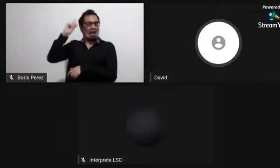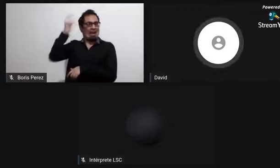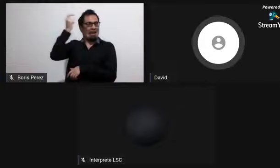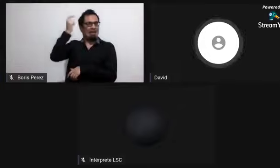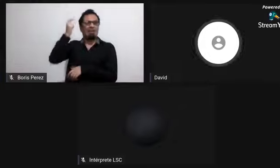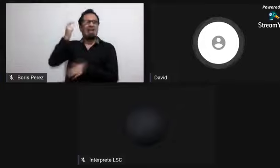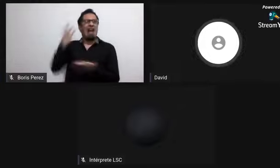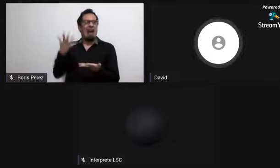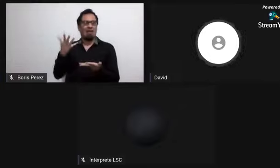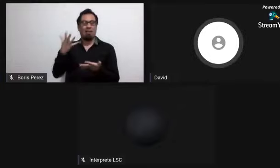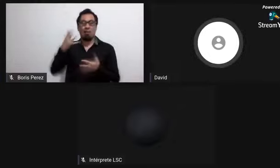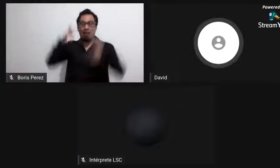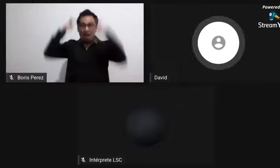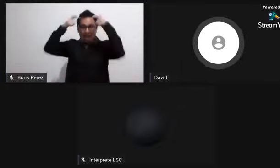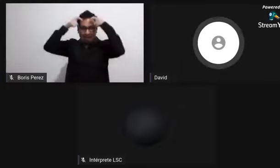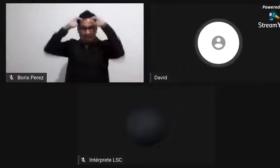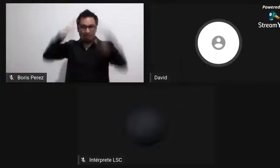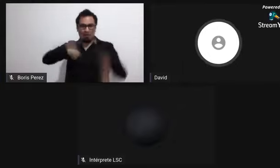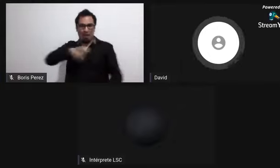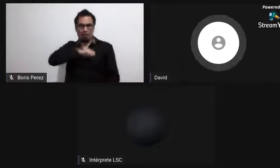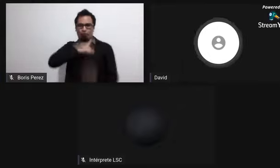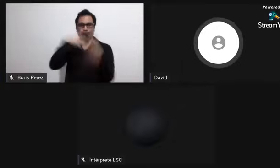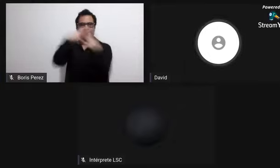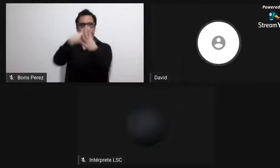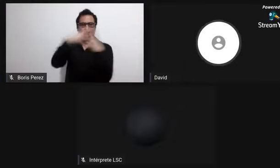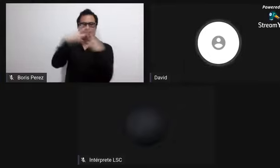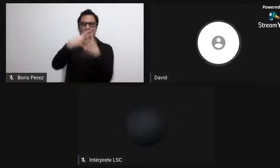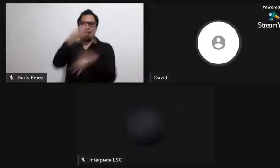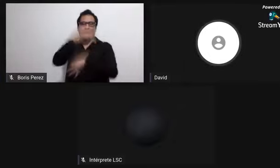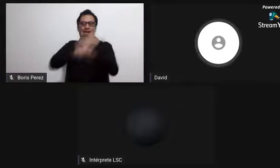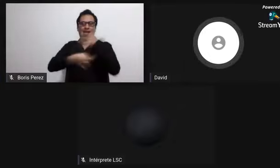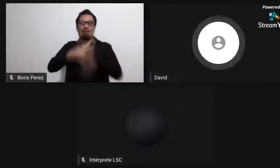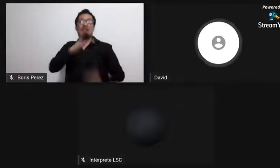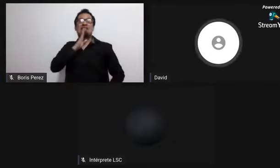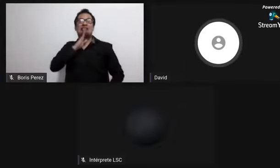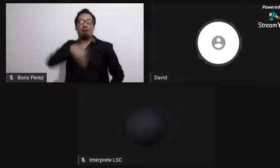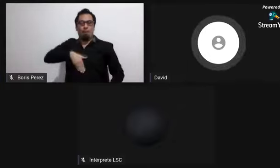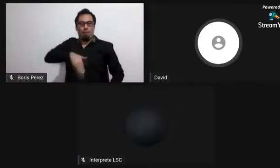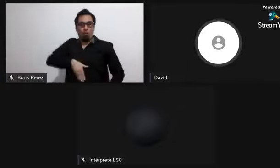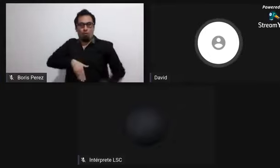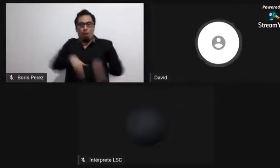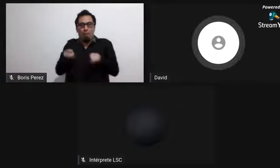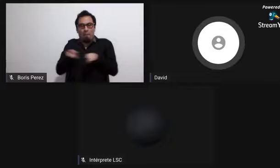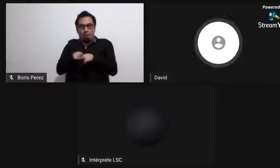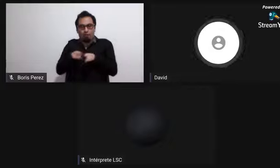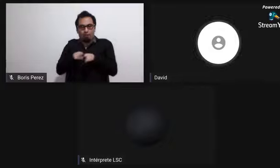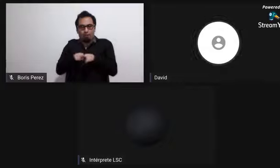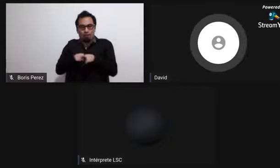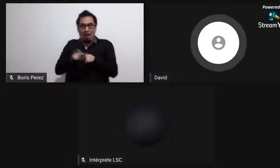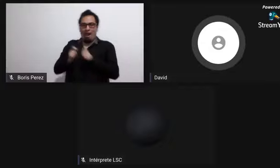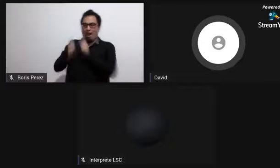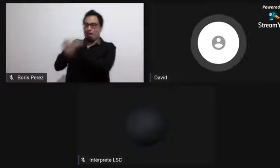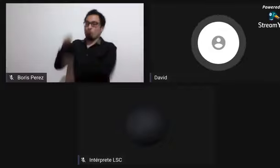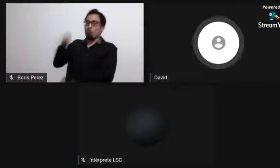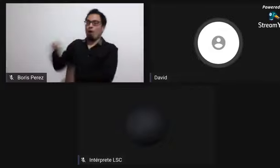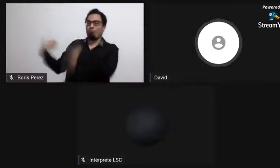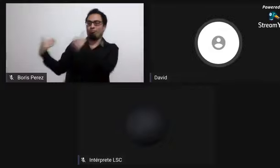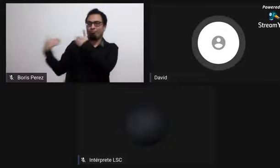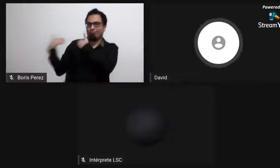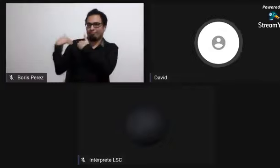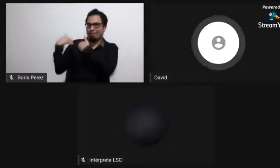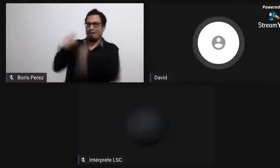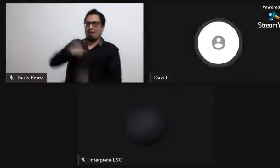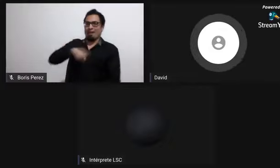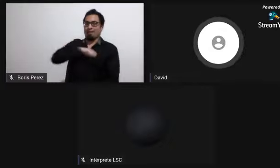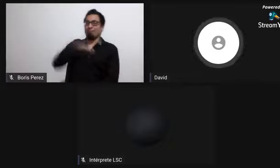Digamos que en ese momento, de manera simultánea, en el que están ocurriendo todas estas batallas en Europa, pues acá Francisco de